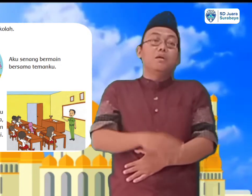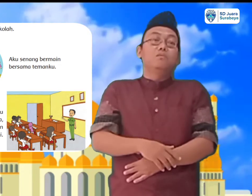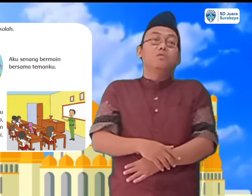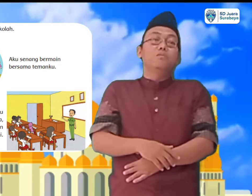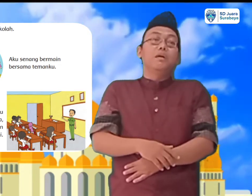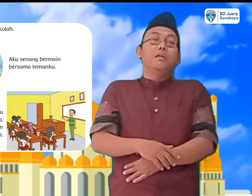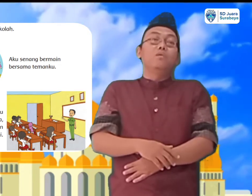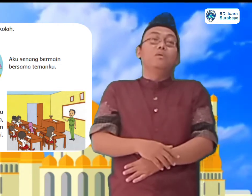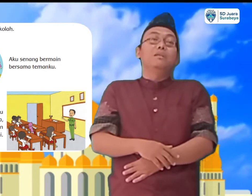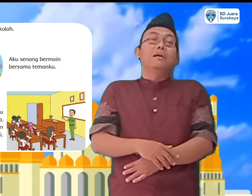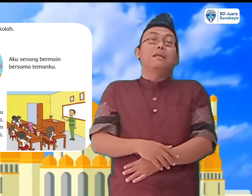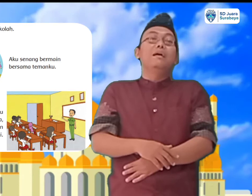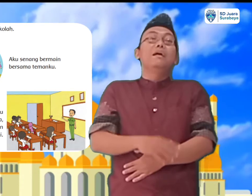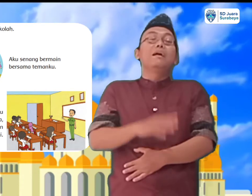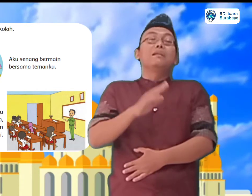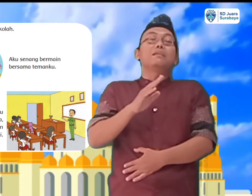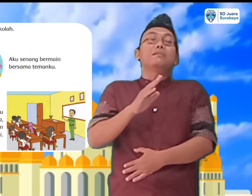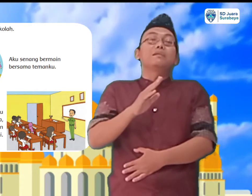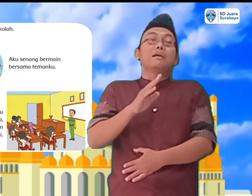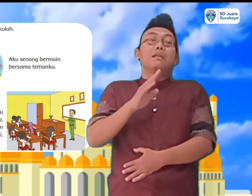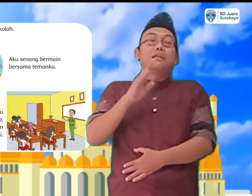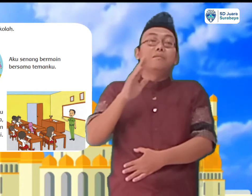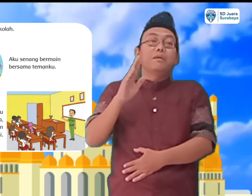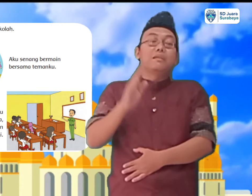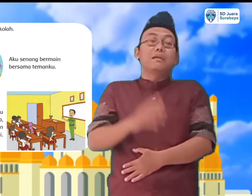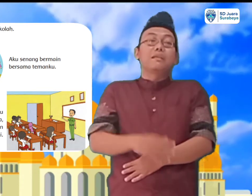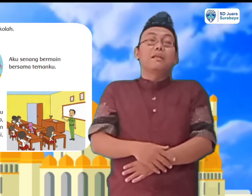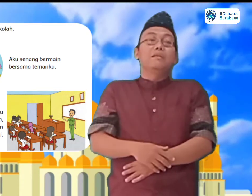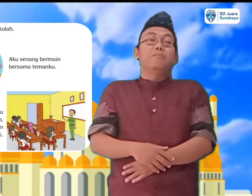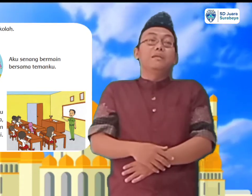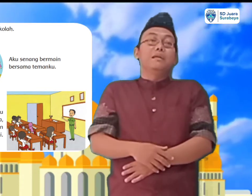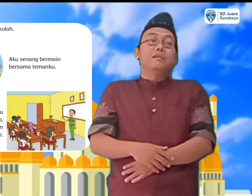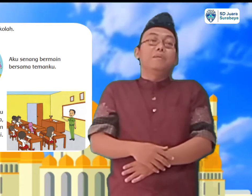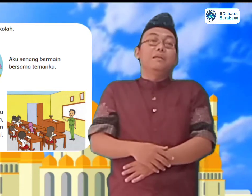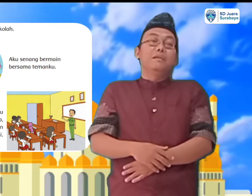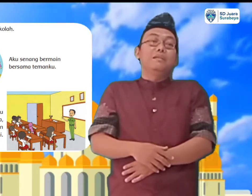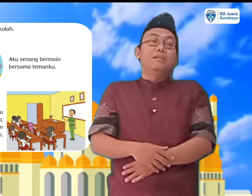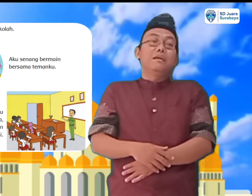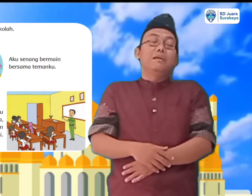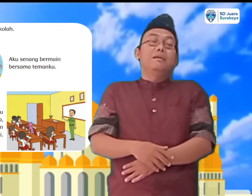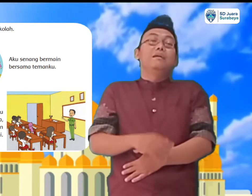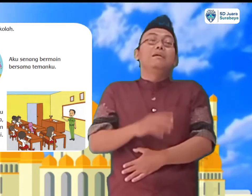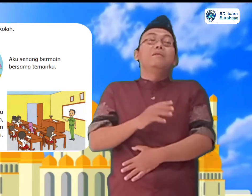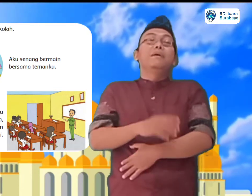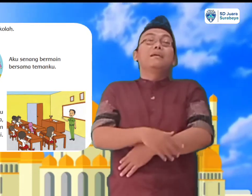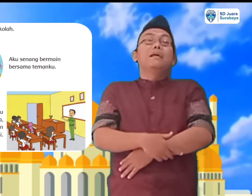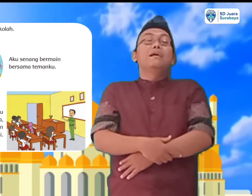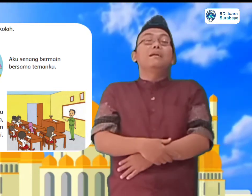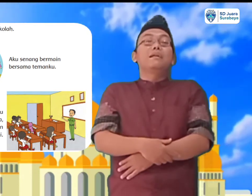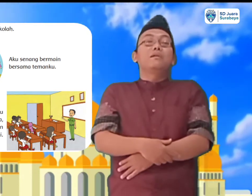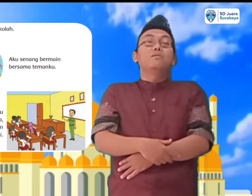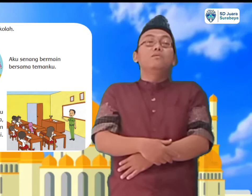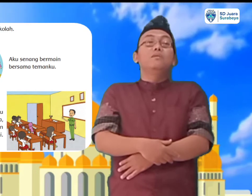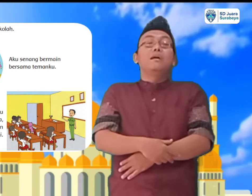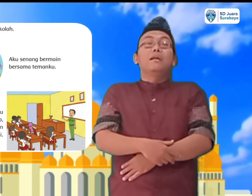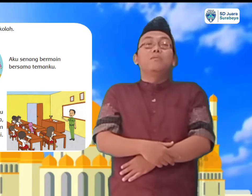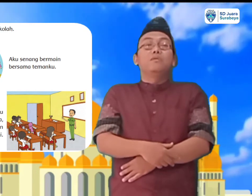Allah Subhanahu wa Ta'ala atas segala nikmat yang telah diberikan kepada kita. Baiklah anak-anakku,